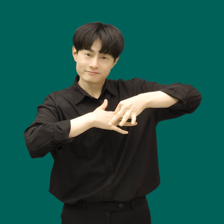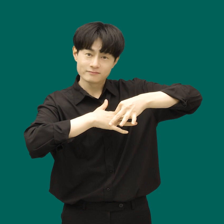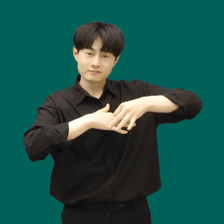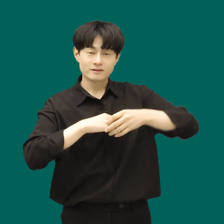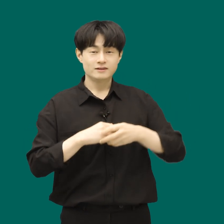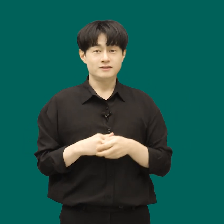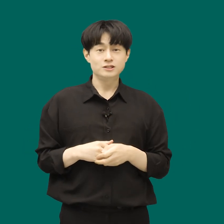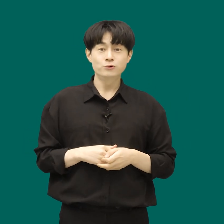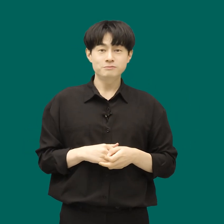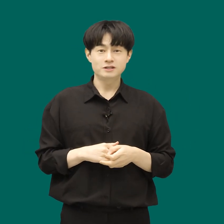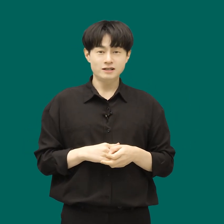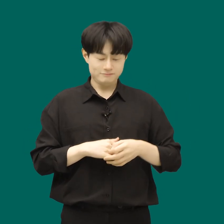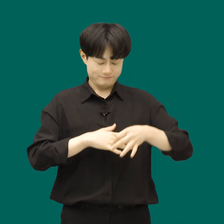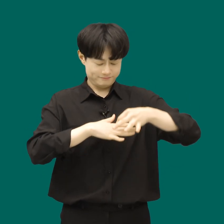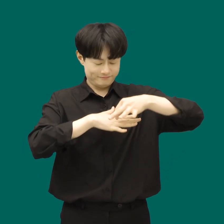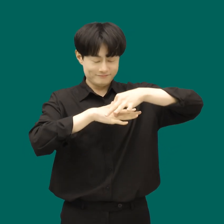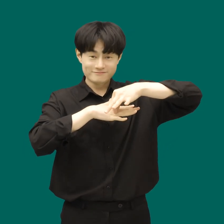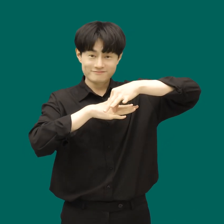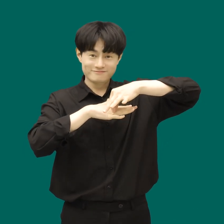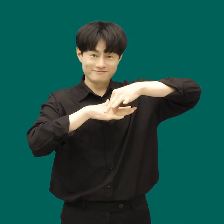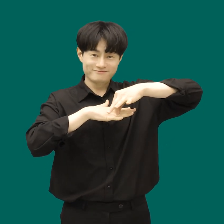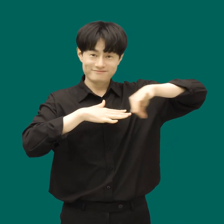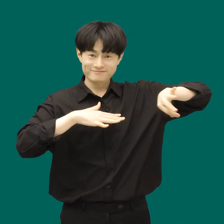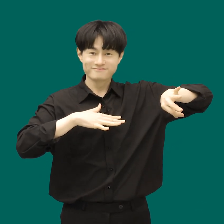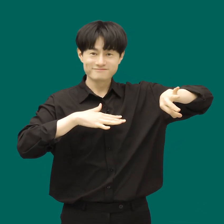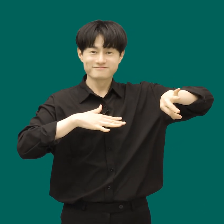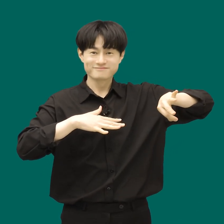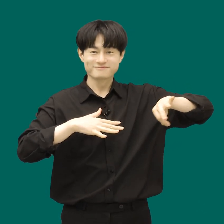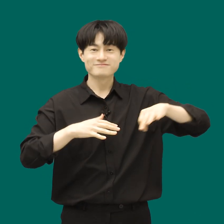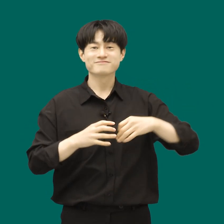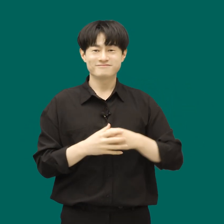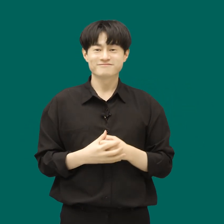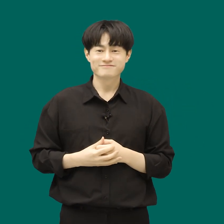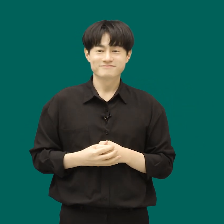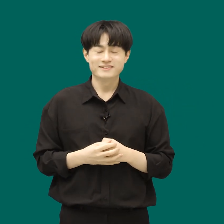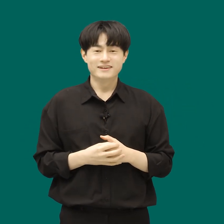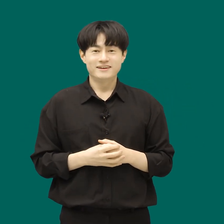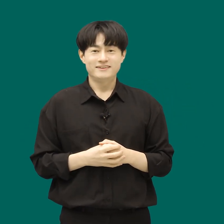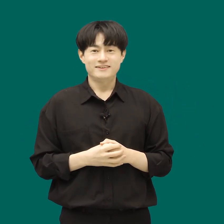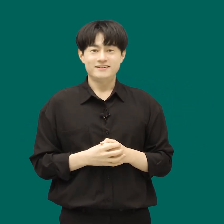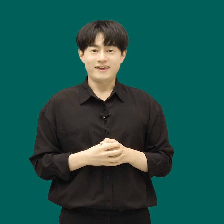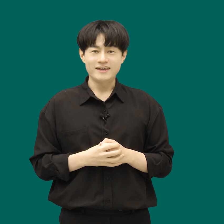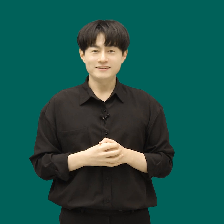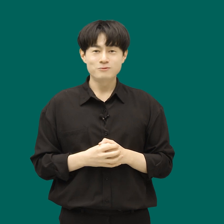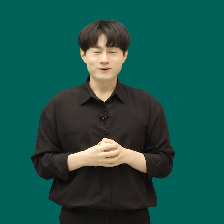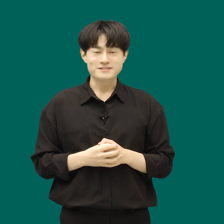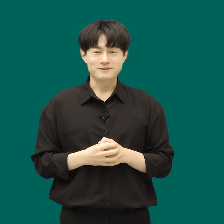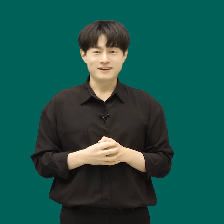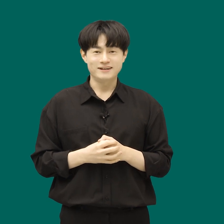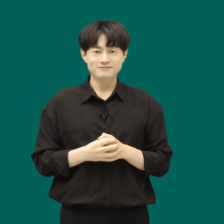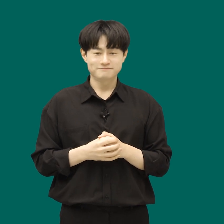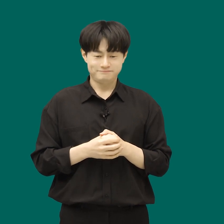이혼입니다. 애인 해보겠습니다.